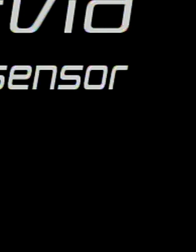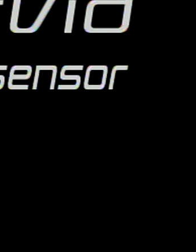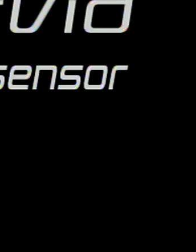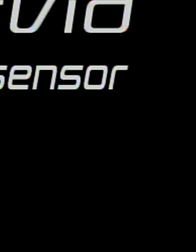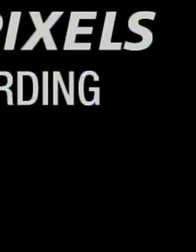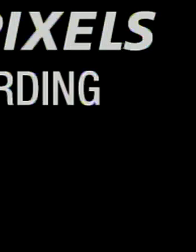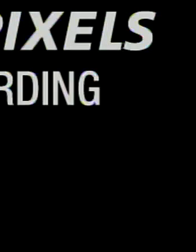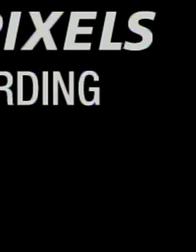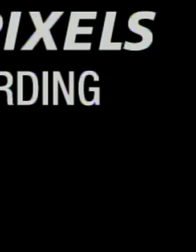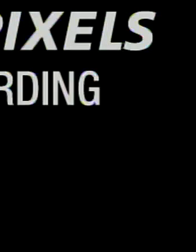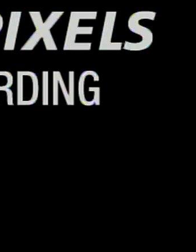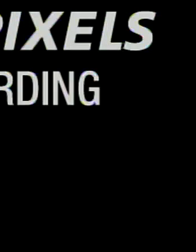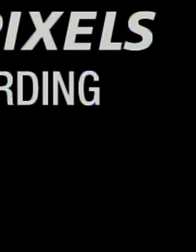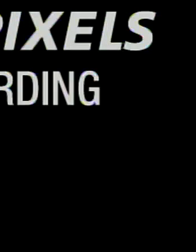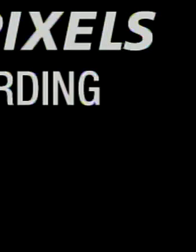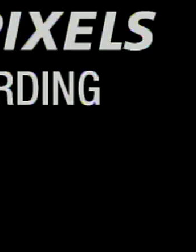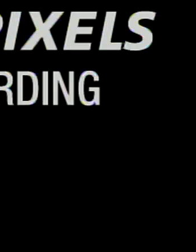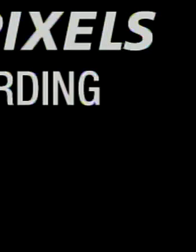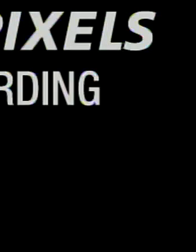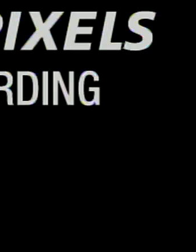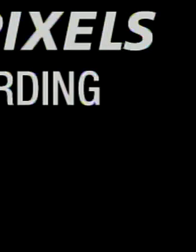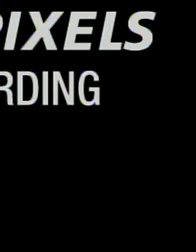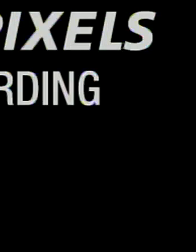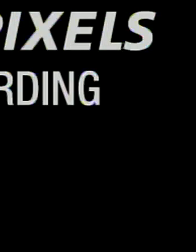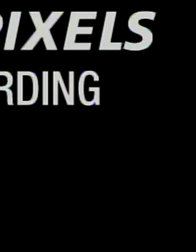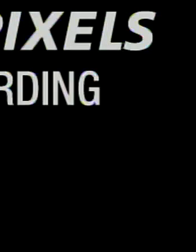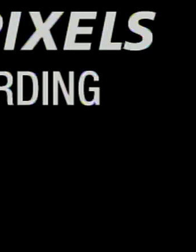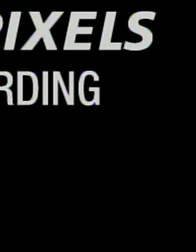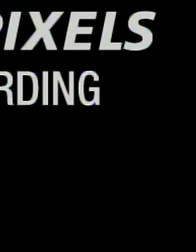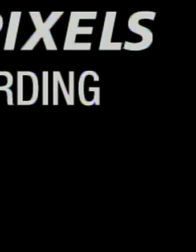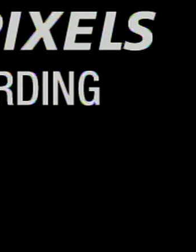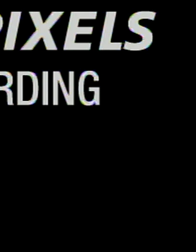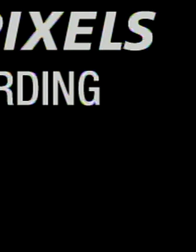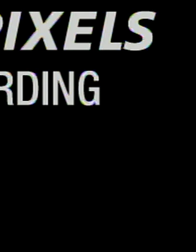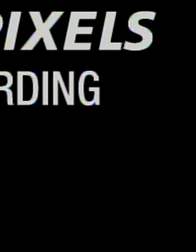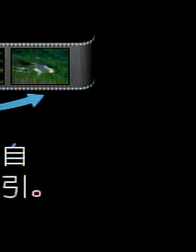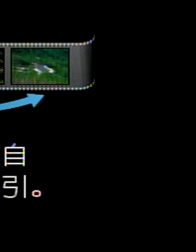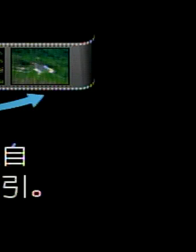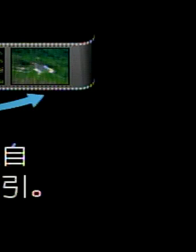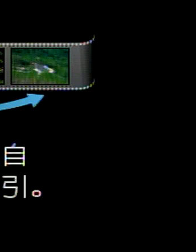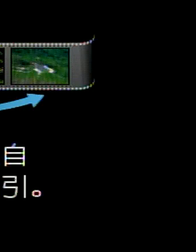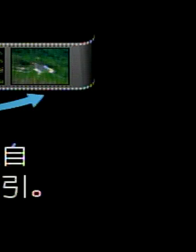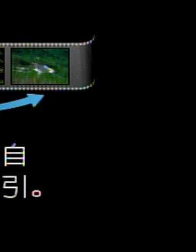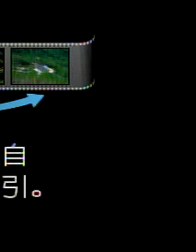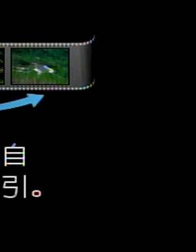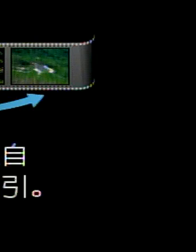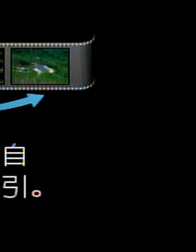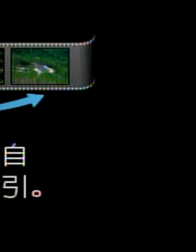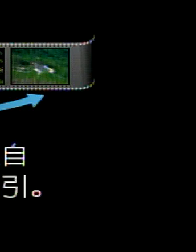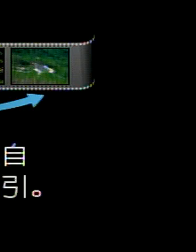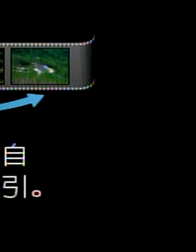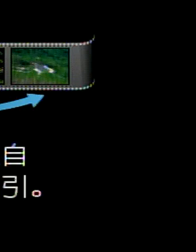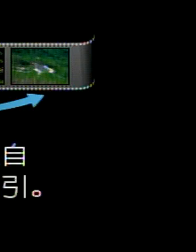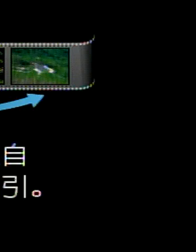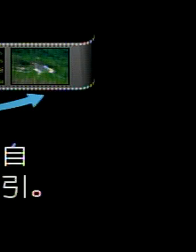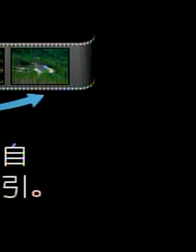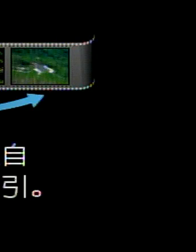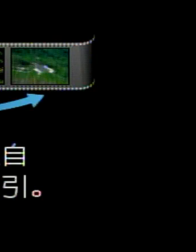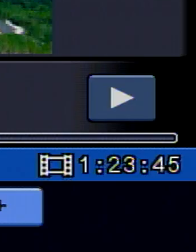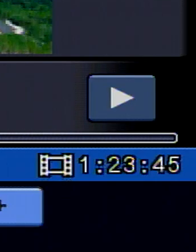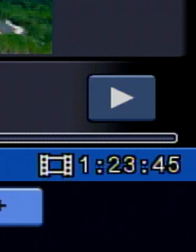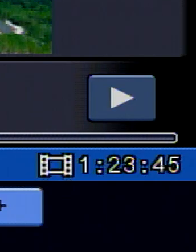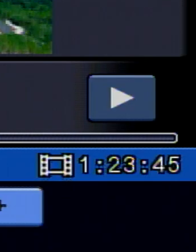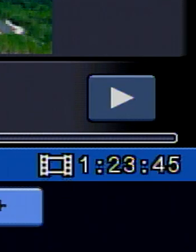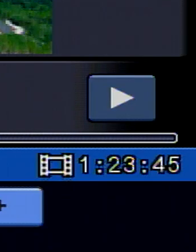第5案，就是我国5G 的频谱准备规划公告执行结果的研习讨论案。